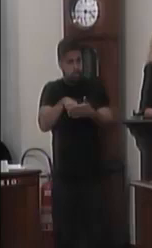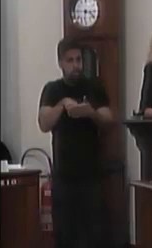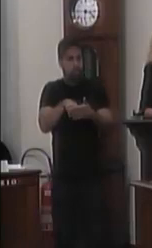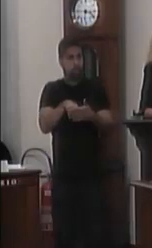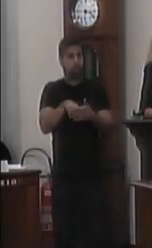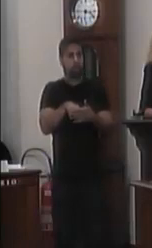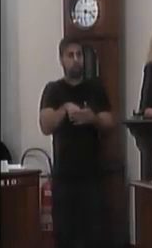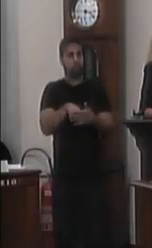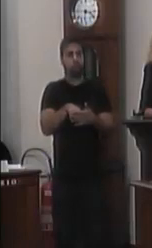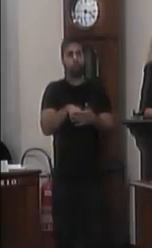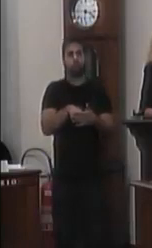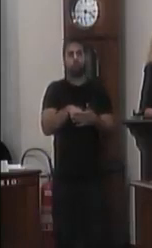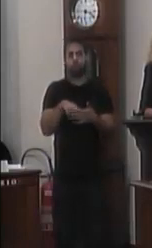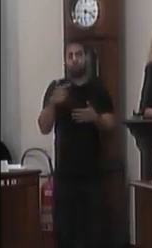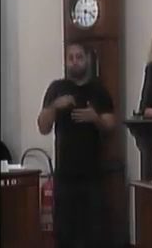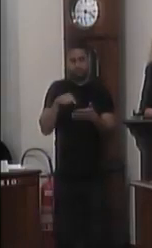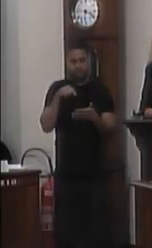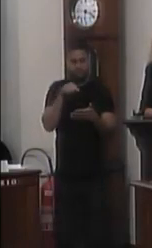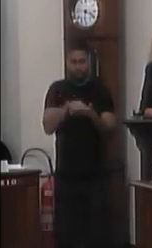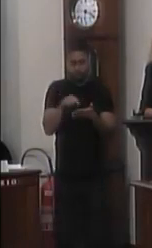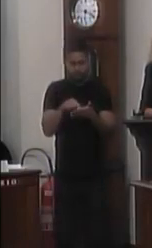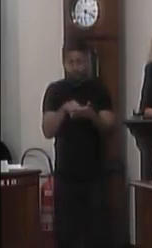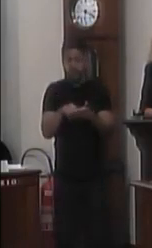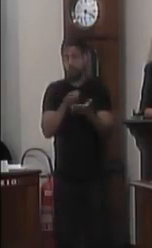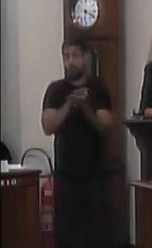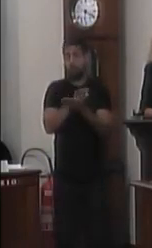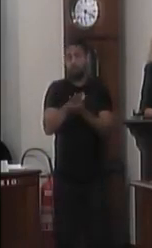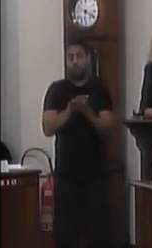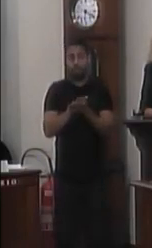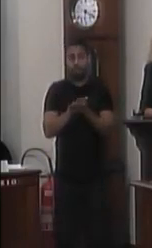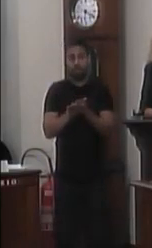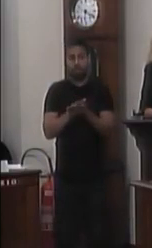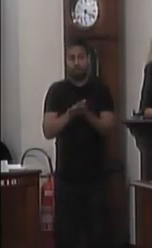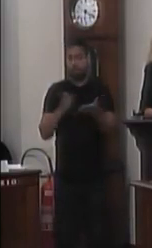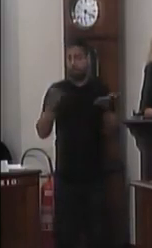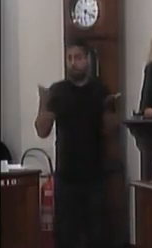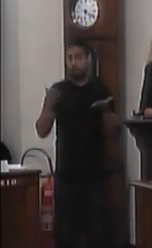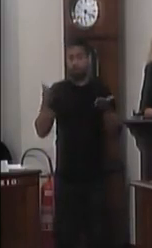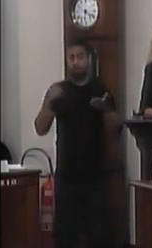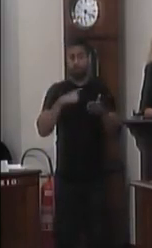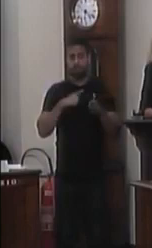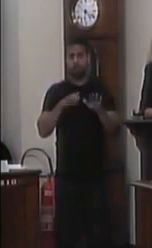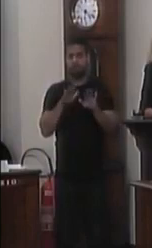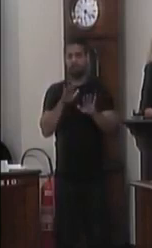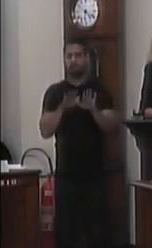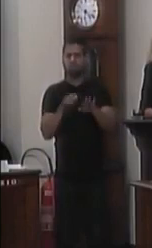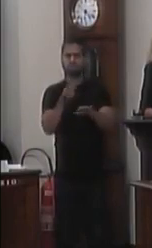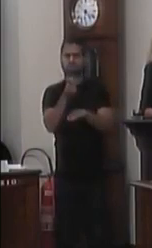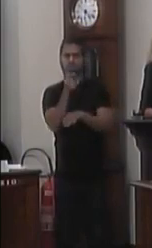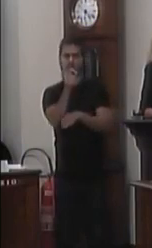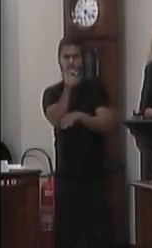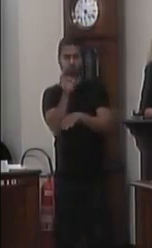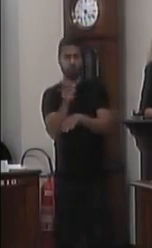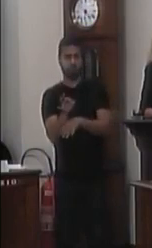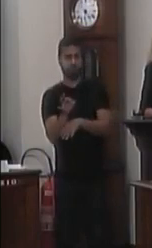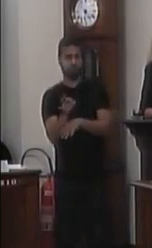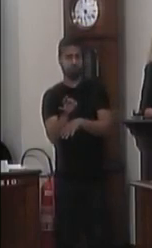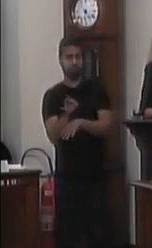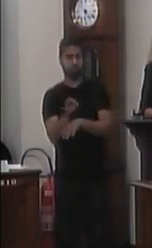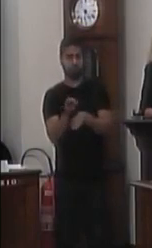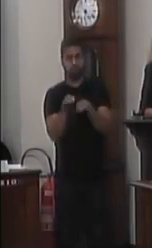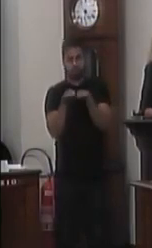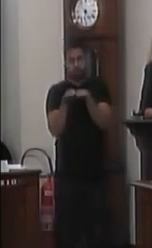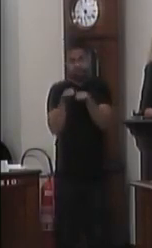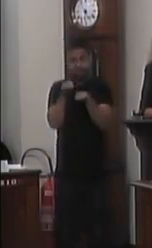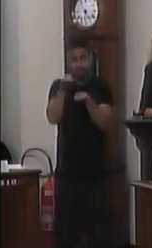ter máquina nenhuma na mão, calculadora, a gente hoje trabalha com quase 5% do limite,